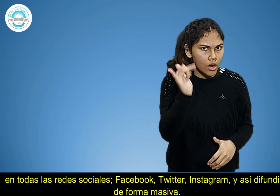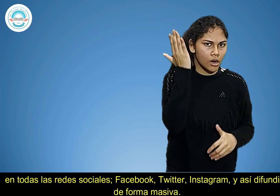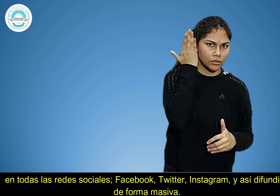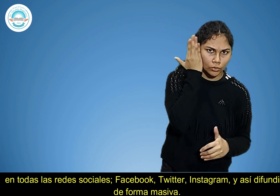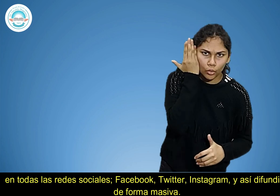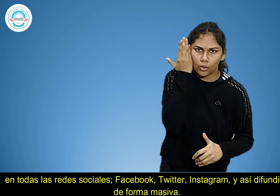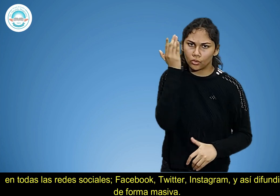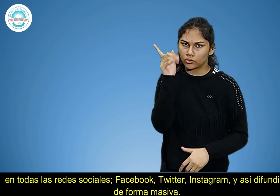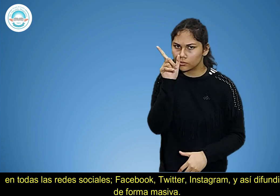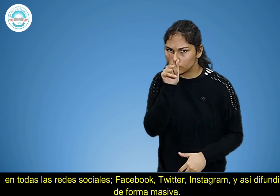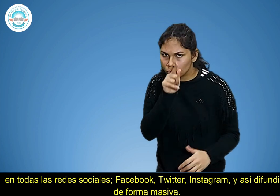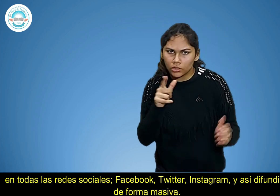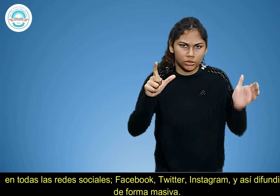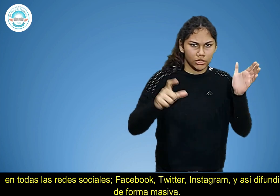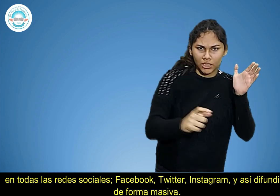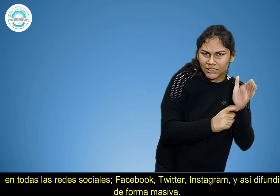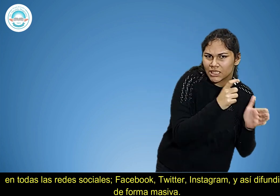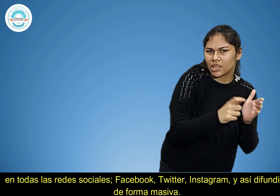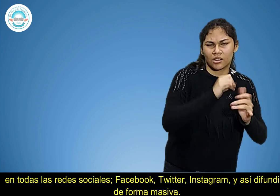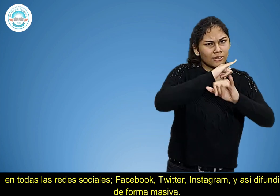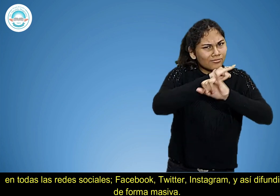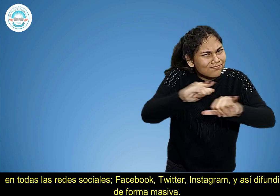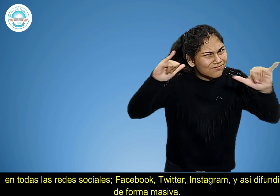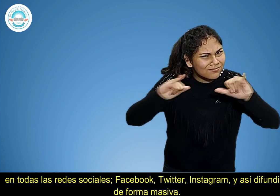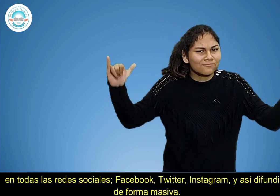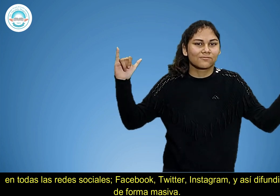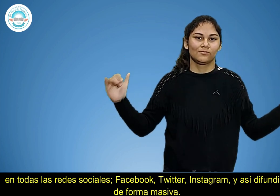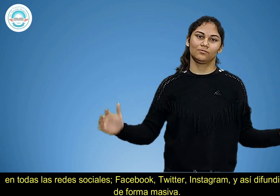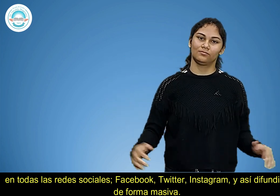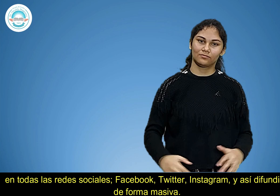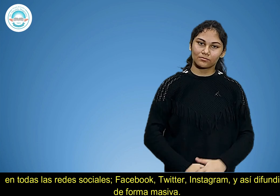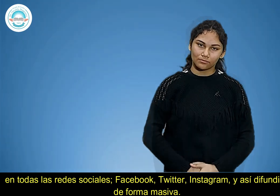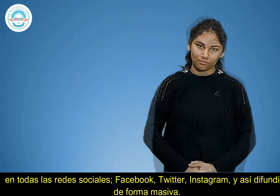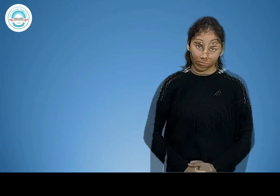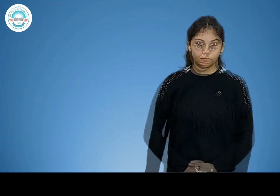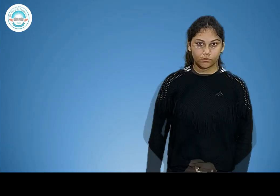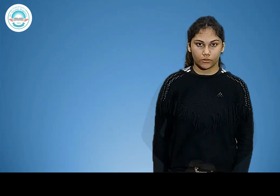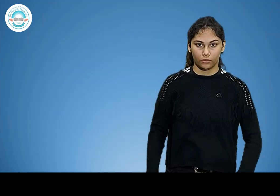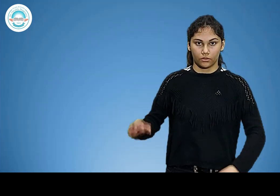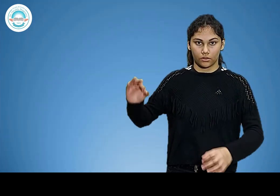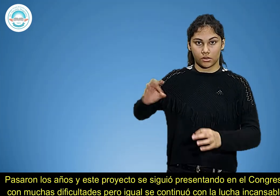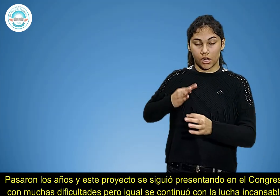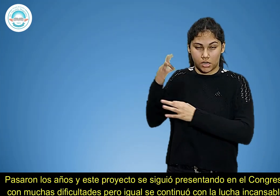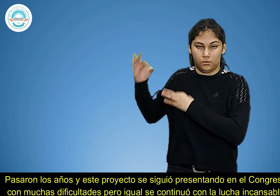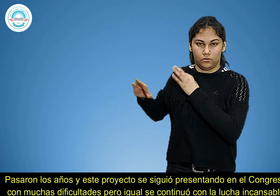Facebook, Twitter, Instagram, y así difundirlo de forma masiva. Pasaron los años